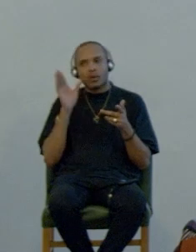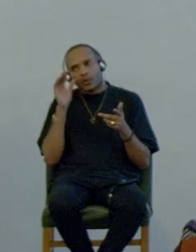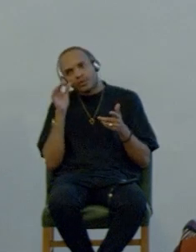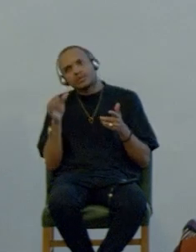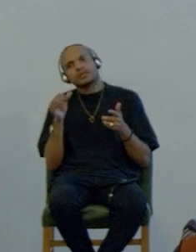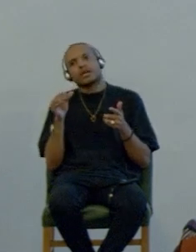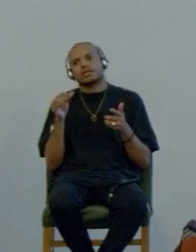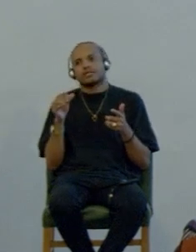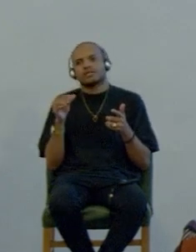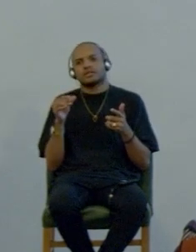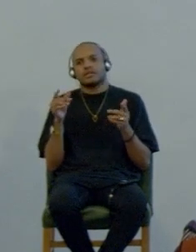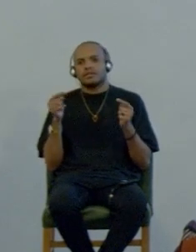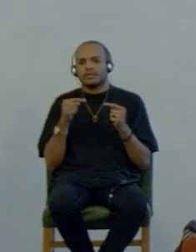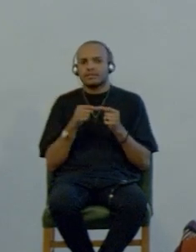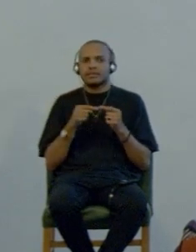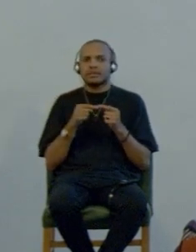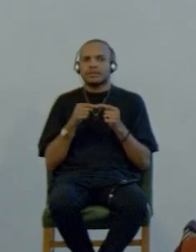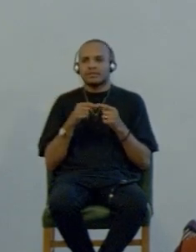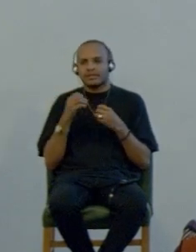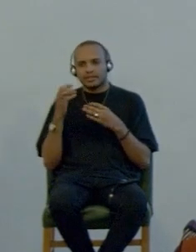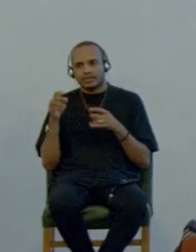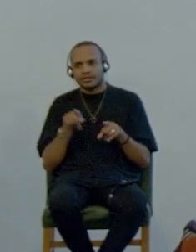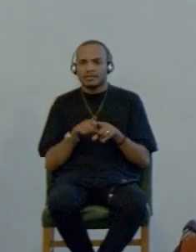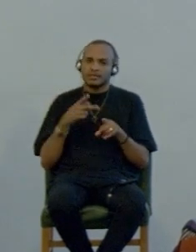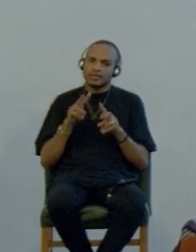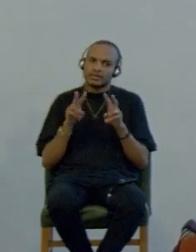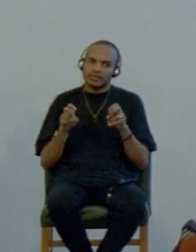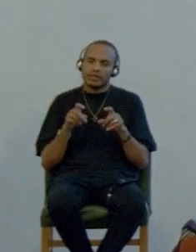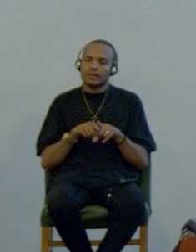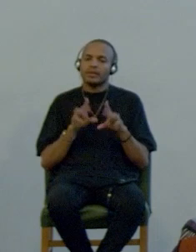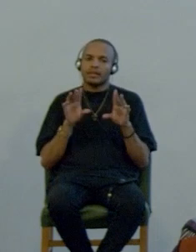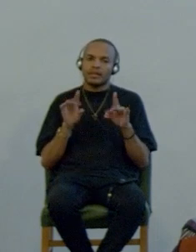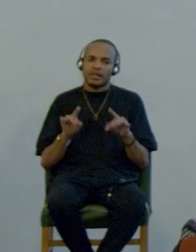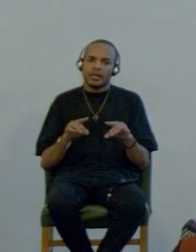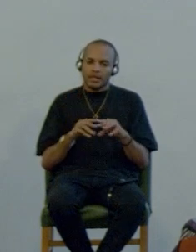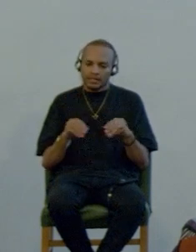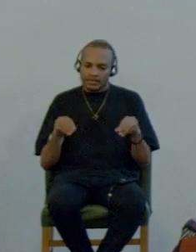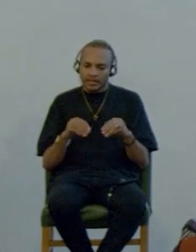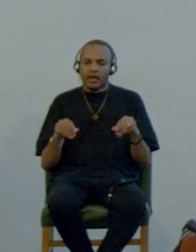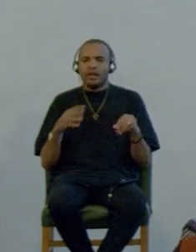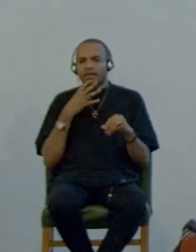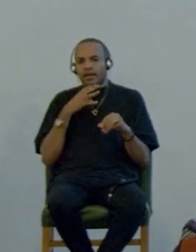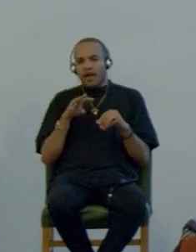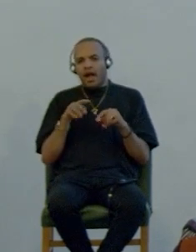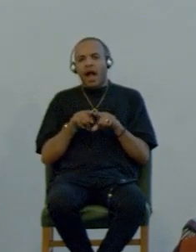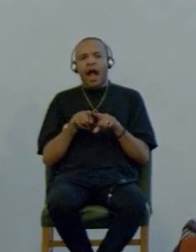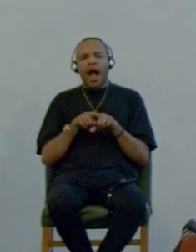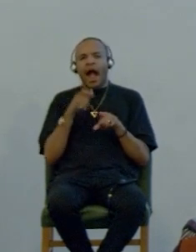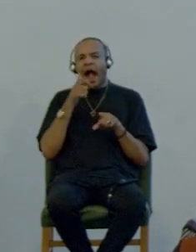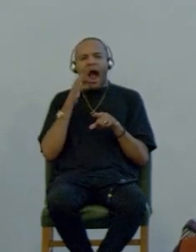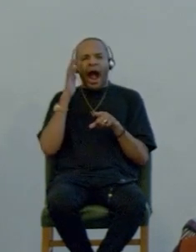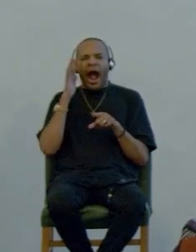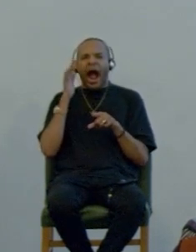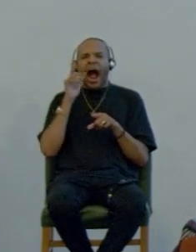évidemment, cette question de la description de la terre inconnue, c'est aussi une des choses, je crois, qui nous habitent aujourd'hui.